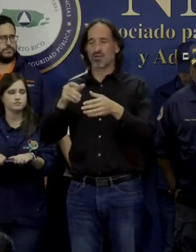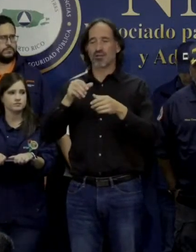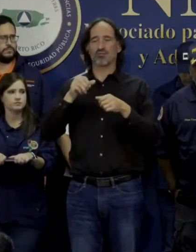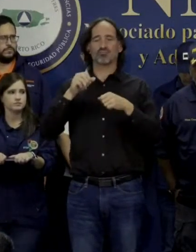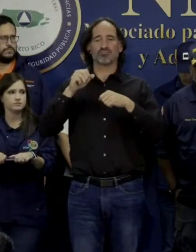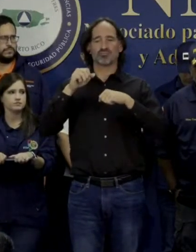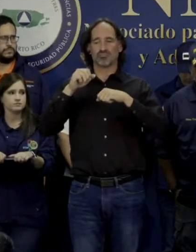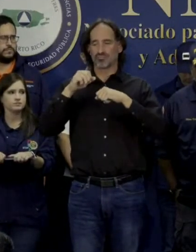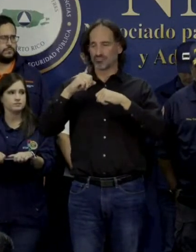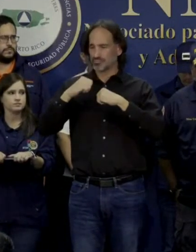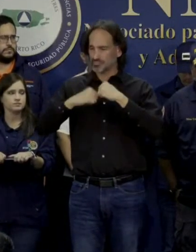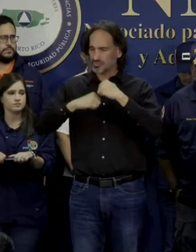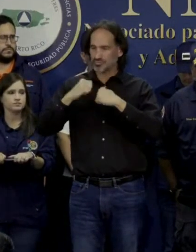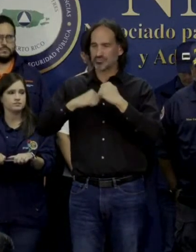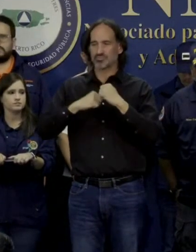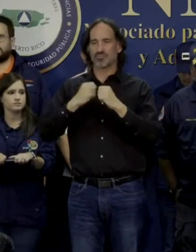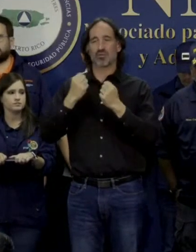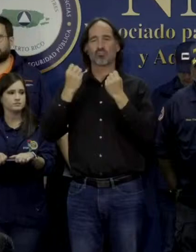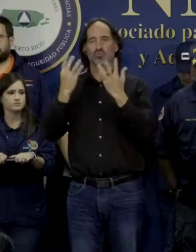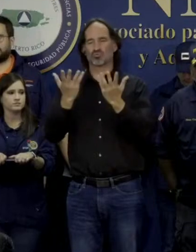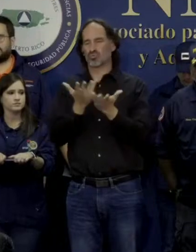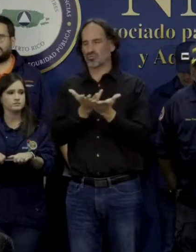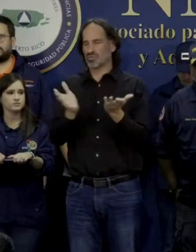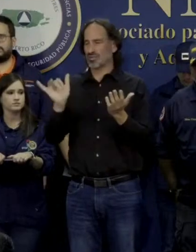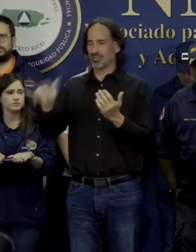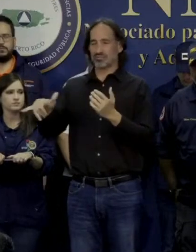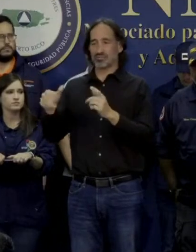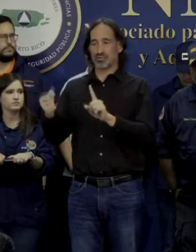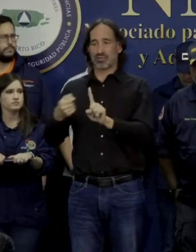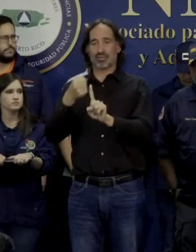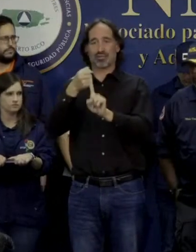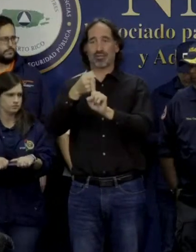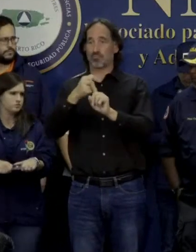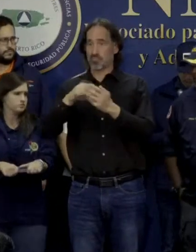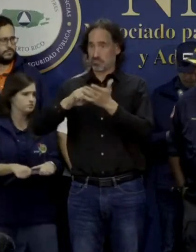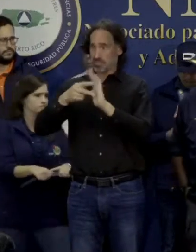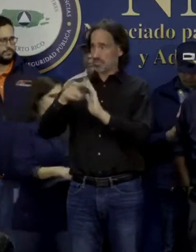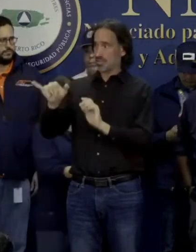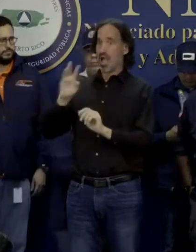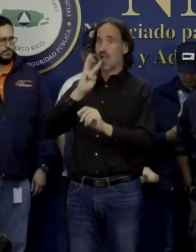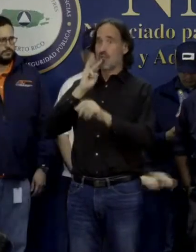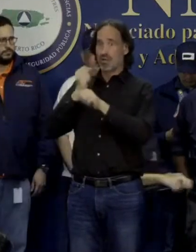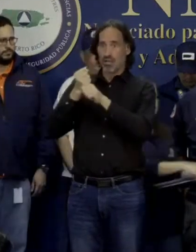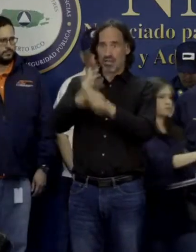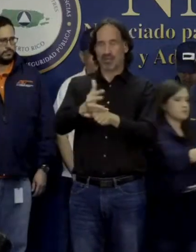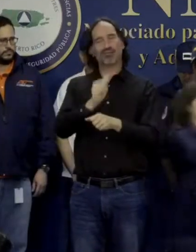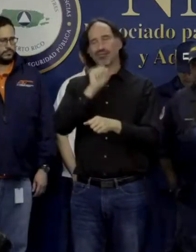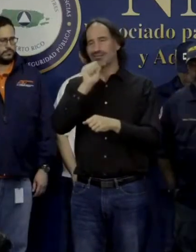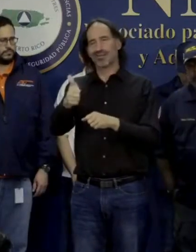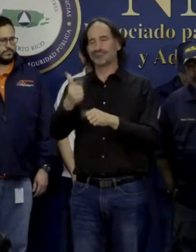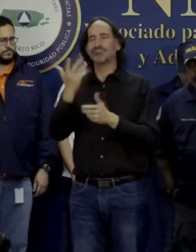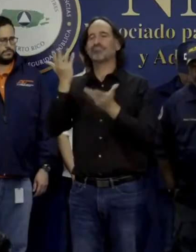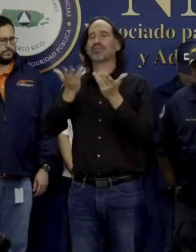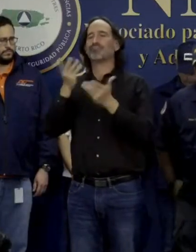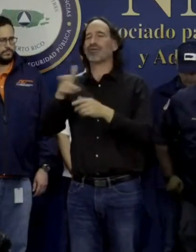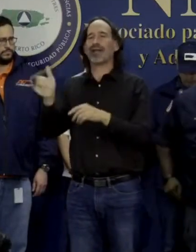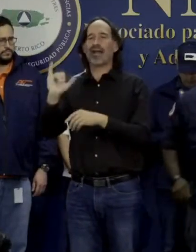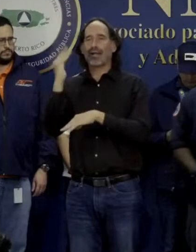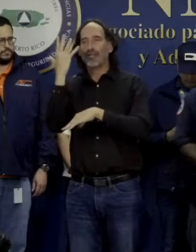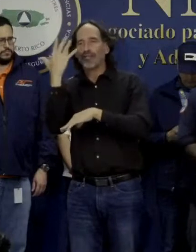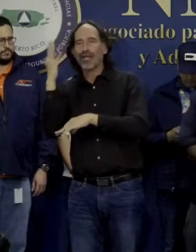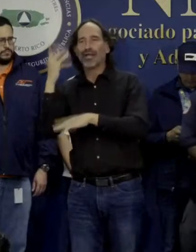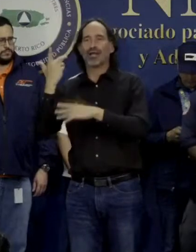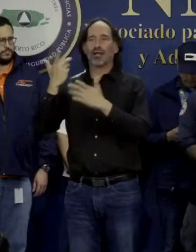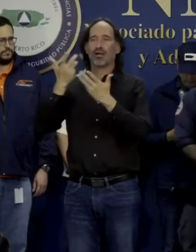puente y causaron que se desplomara. Pero si la secretaria quiere abundar, adelante. Claro. Sí,